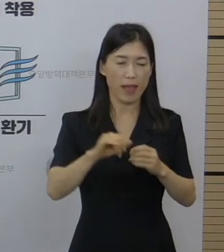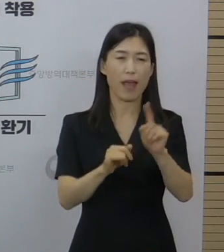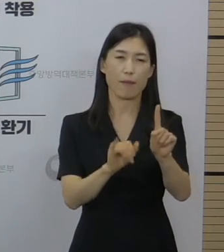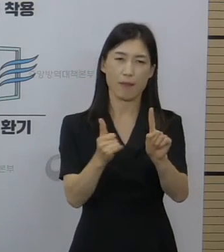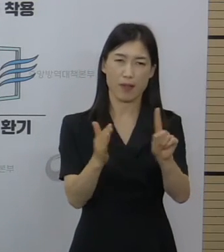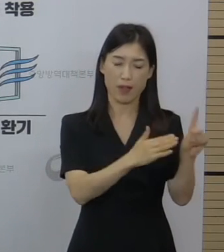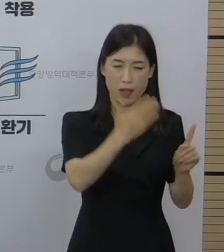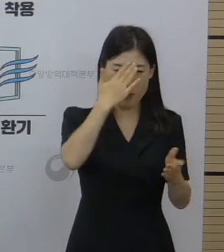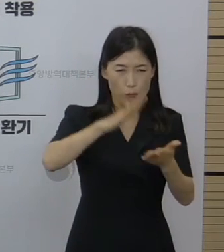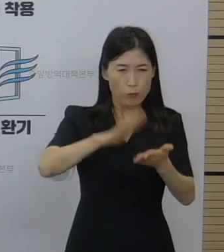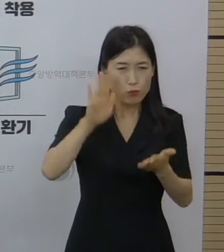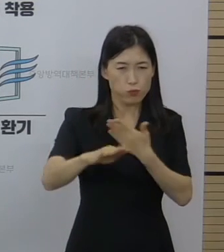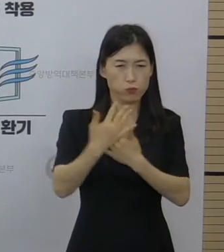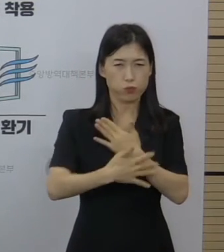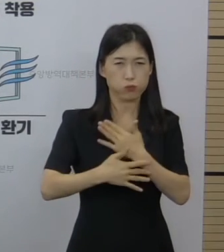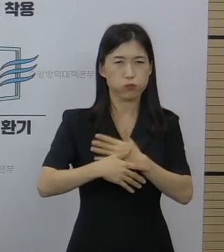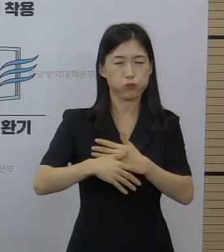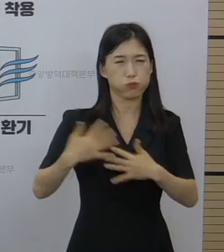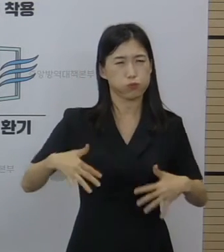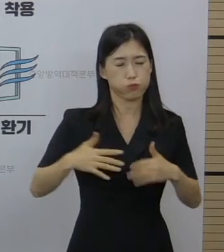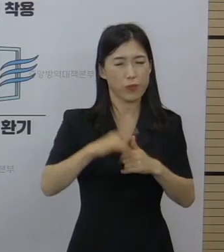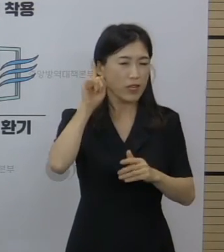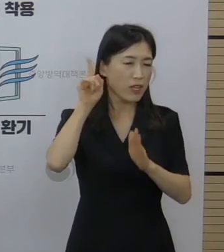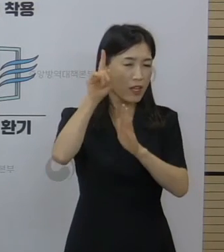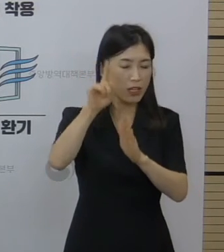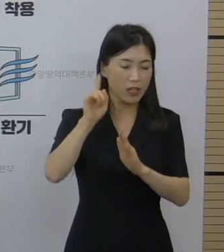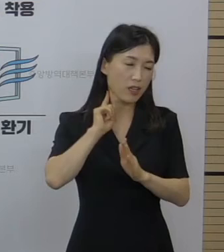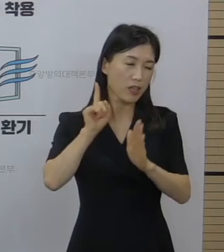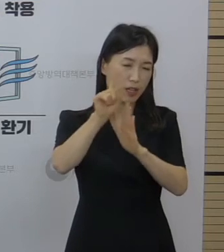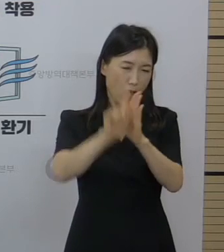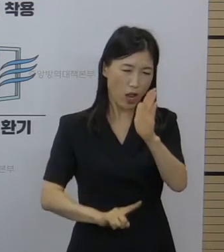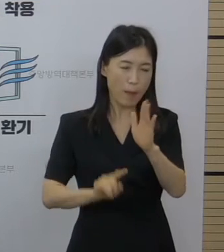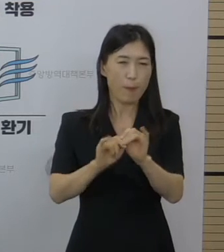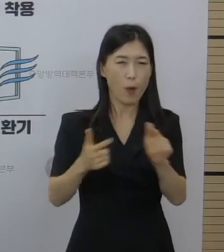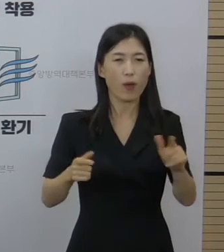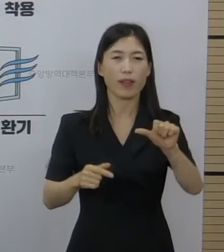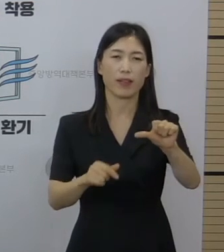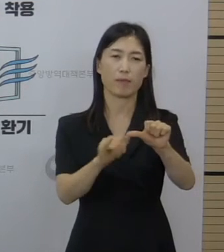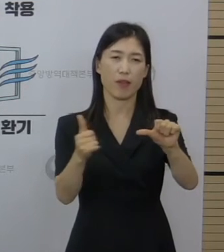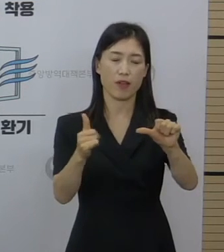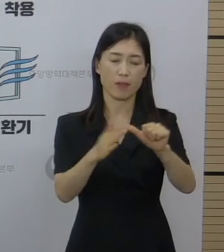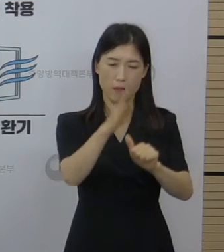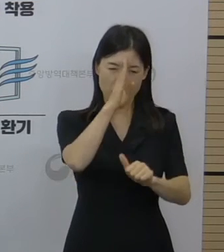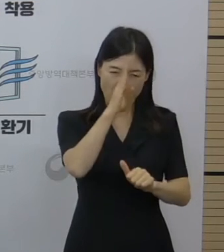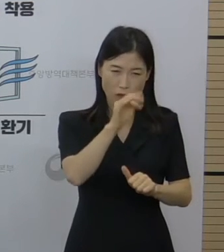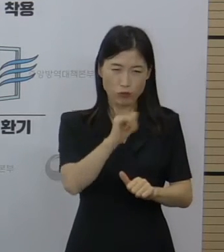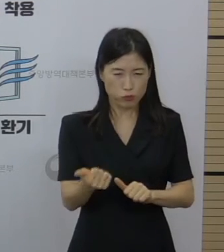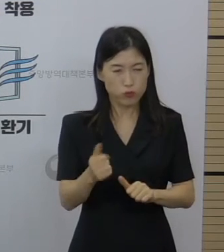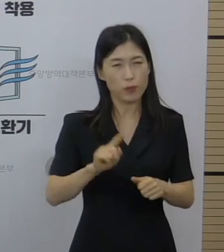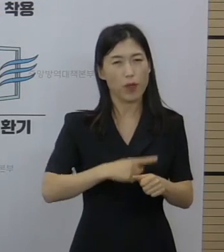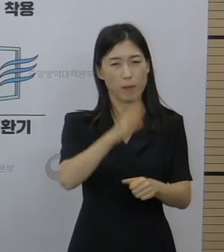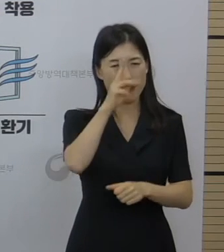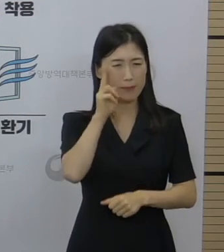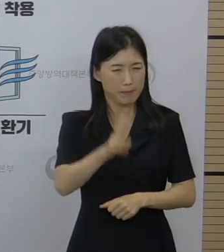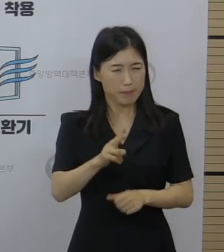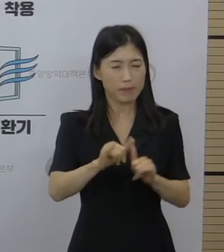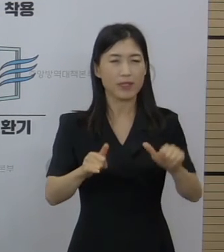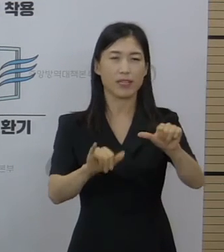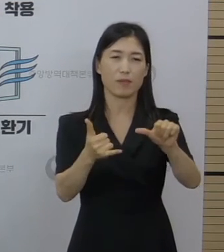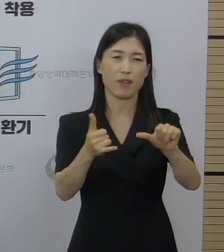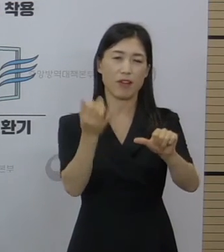그리고 발열 후에 경련으로 인한 혈압저하 1명 총 5명의 사망 및 중증 사례가 인과성이 인정이